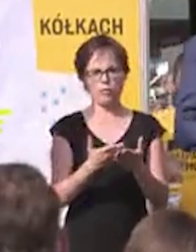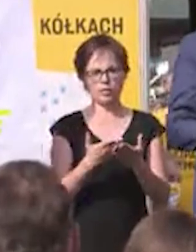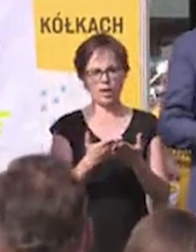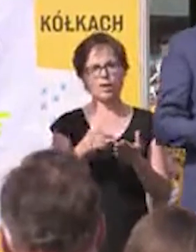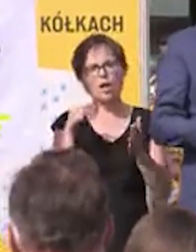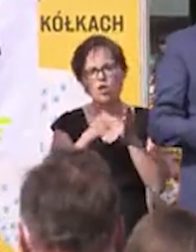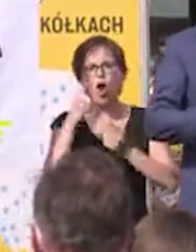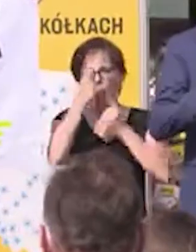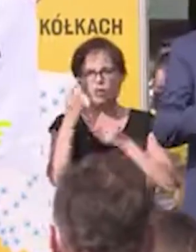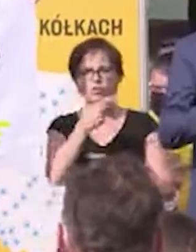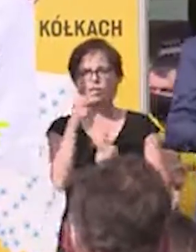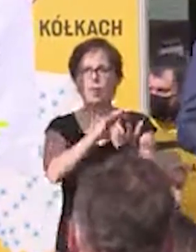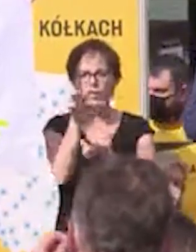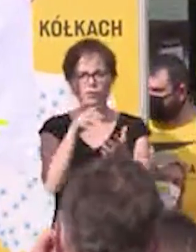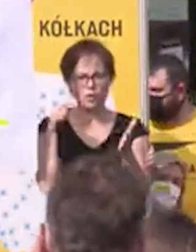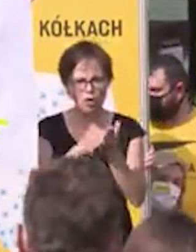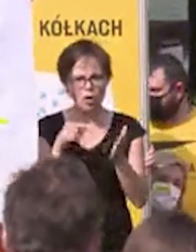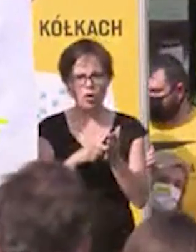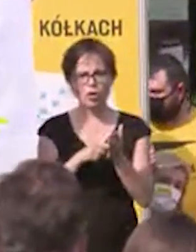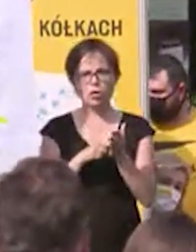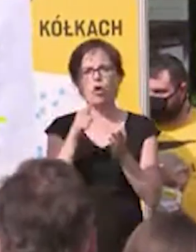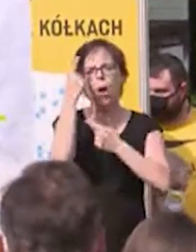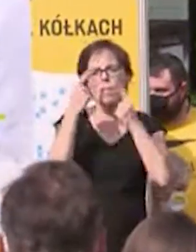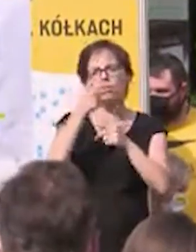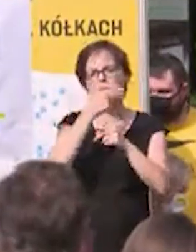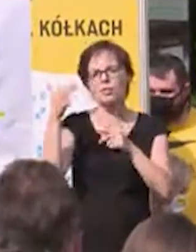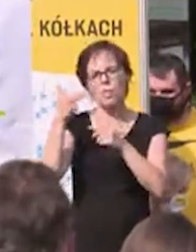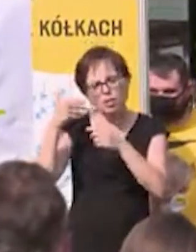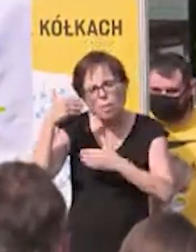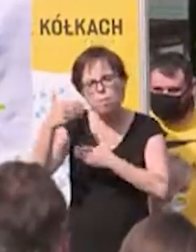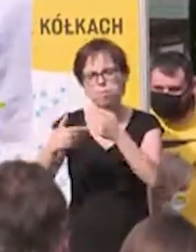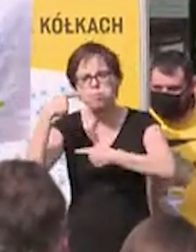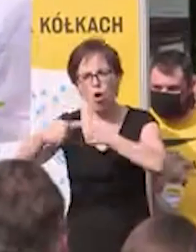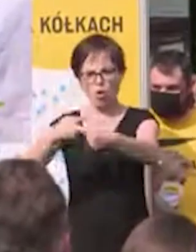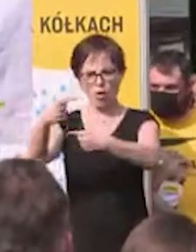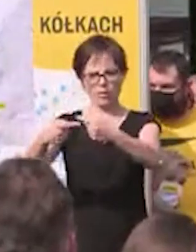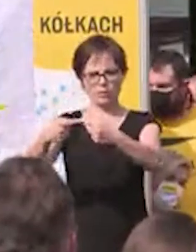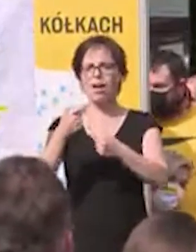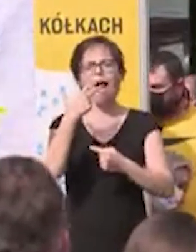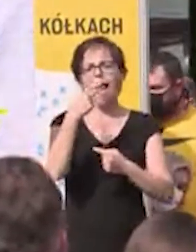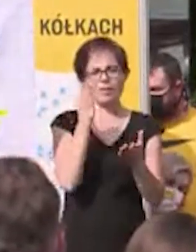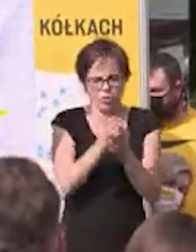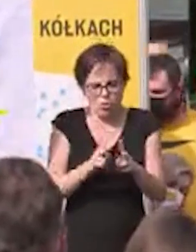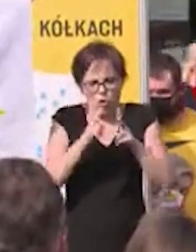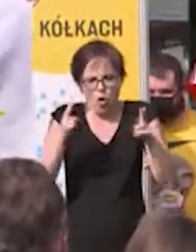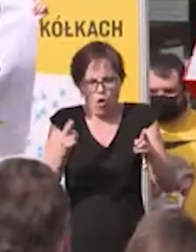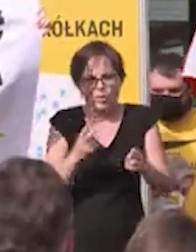właśnie tak, w kategoriach pokolenia, a nie w kategoriach czyjejkolwiek kadencji. I choć